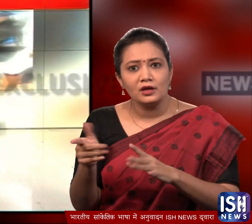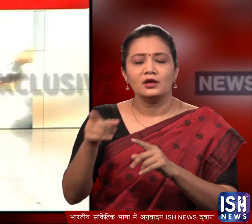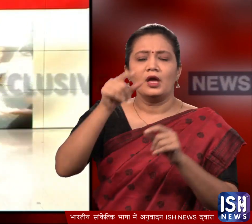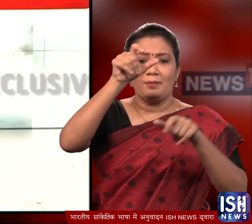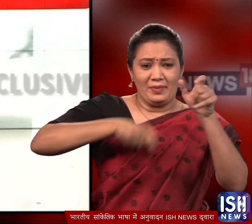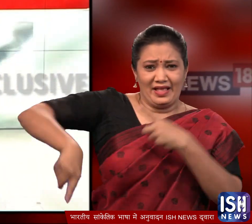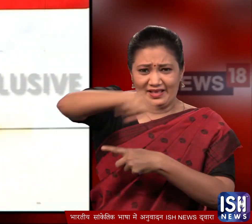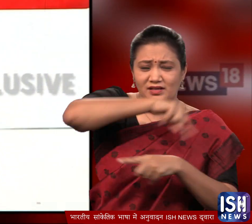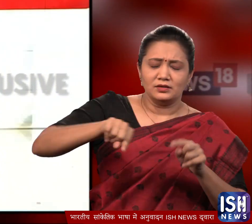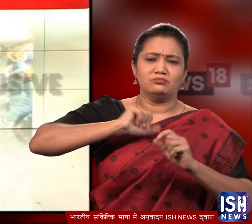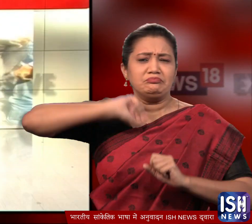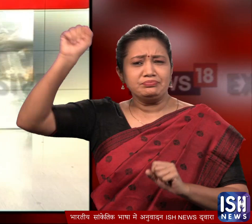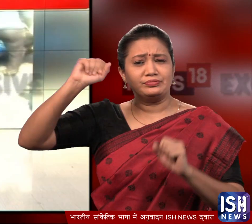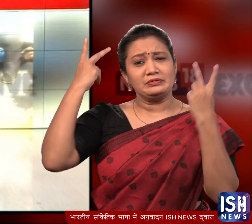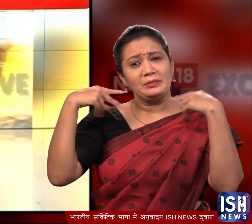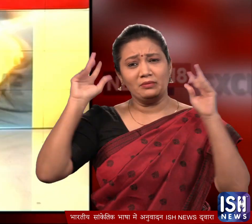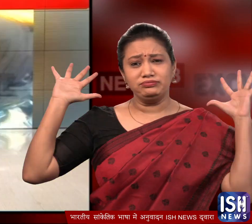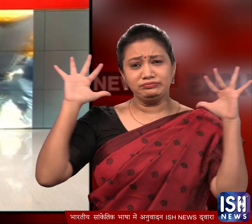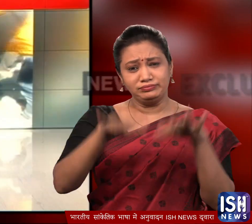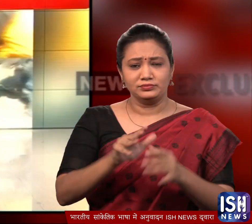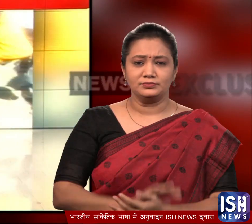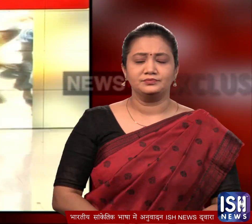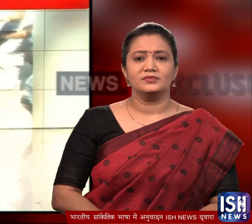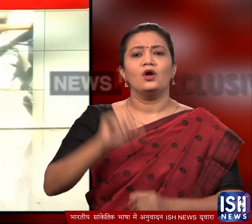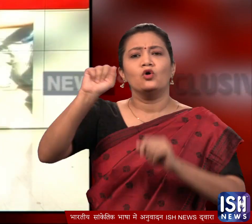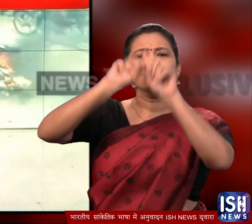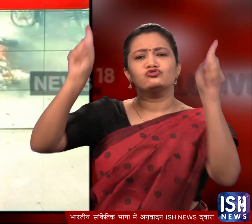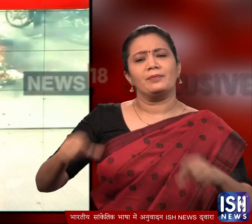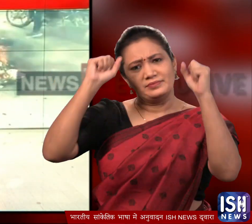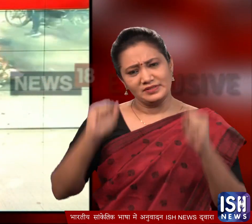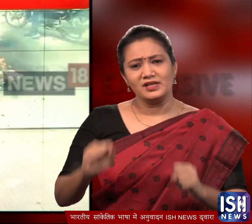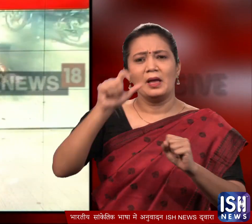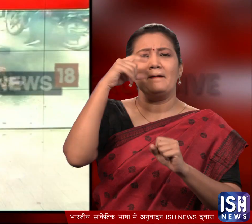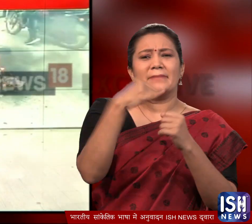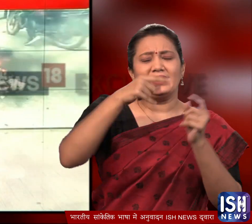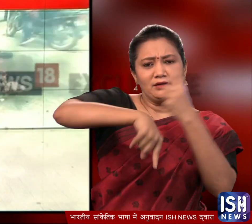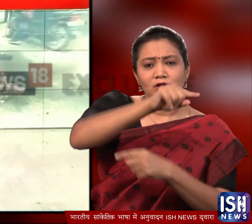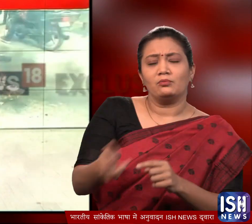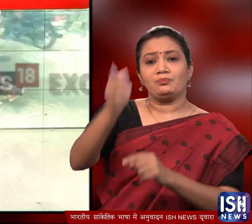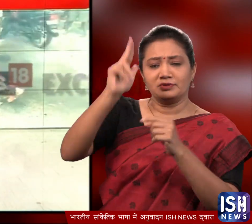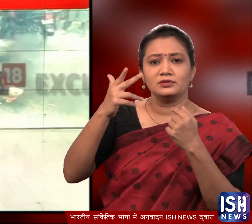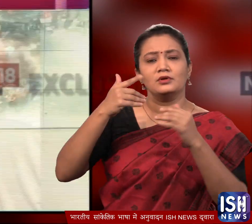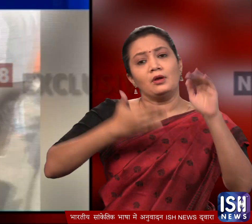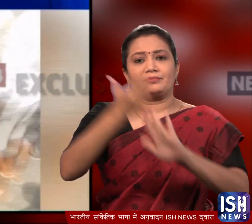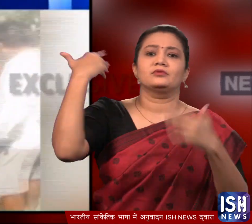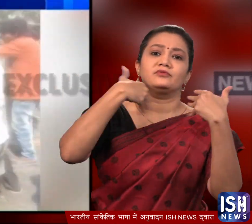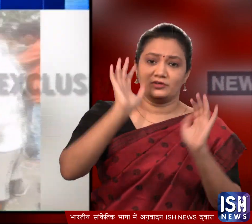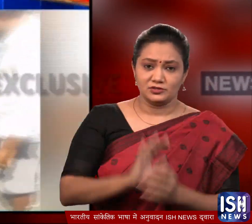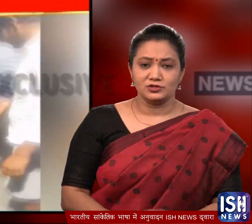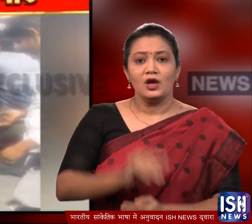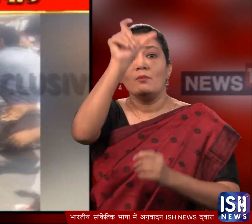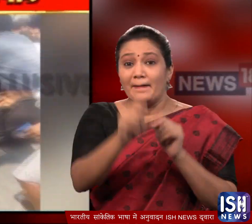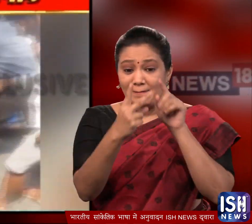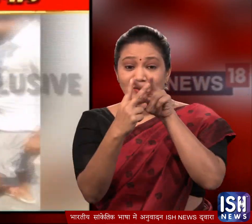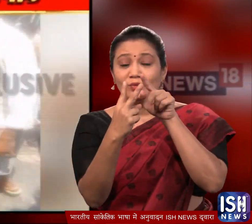के लोगों ने बड़ी संख्या में जुटकर हंगामा किया। बताया गया कि वो अपनी दुकान पर बैठे थे, तभी कुछ बदमाशों ने उन्हें गोली मार दी और वहां से भागने लगे,